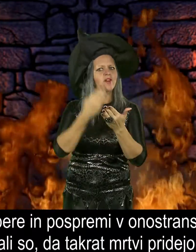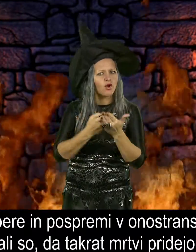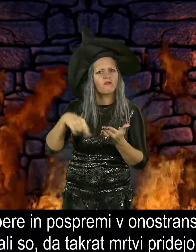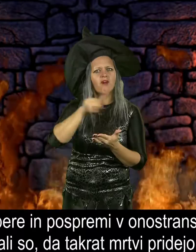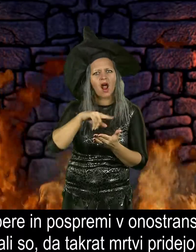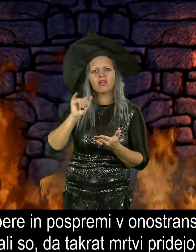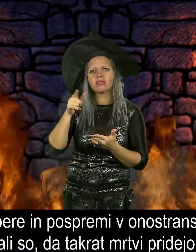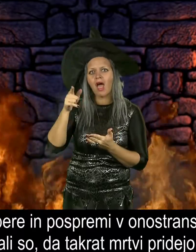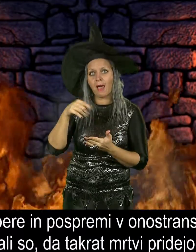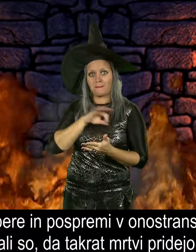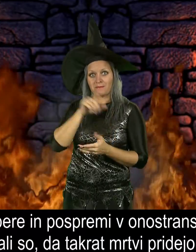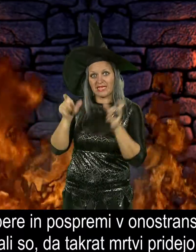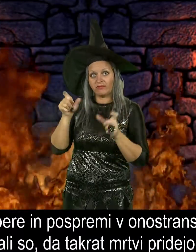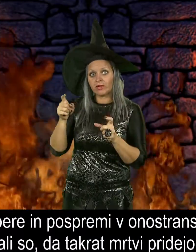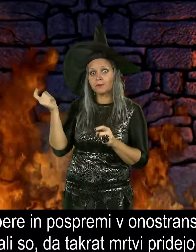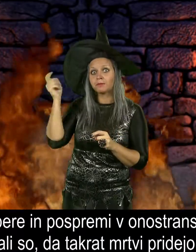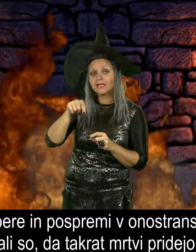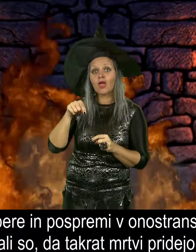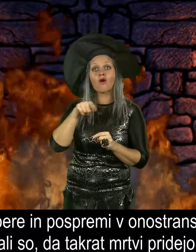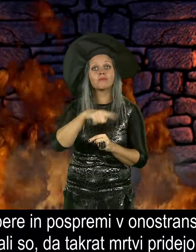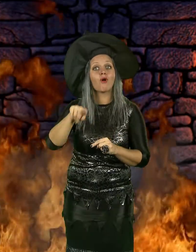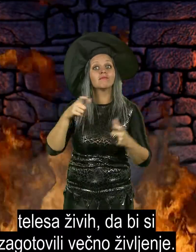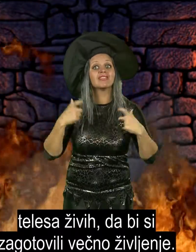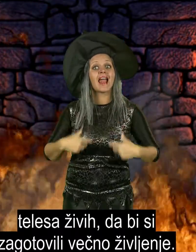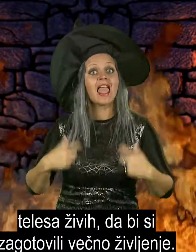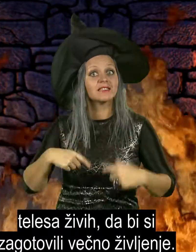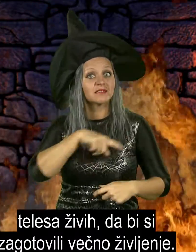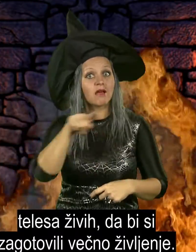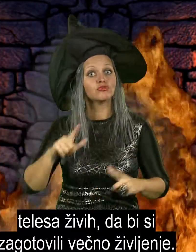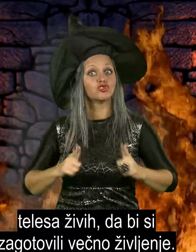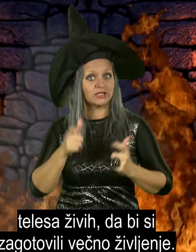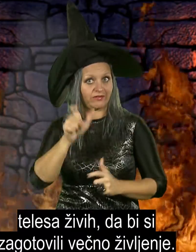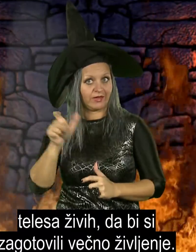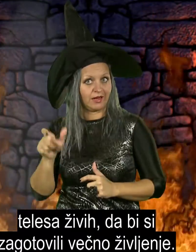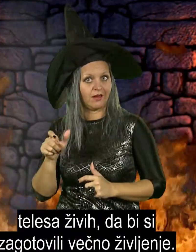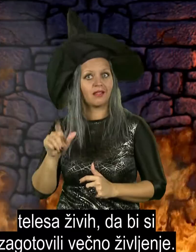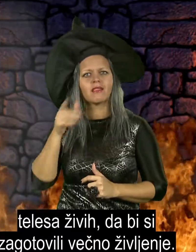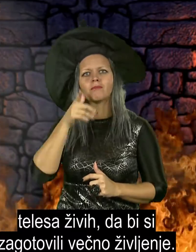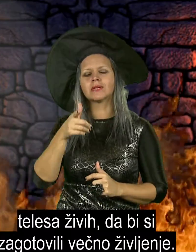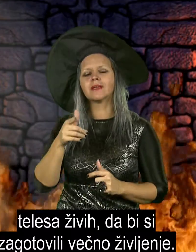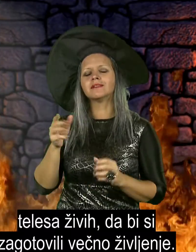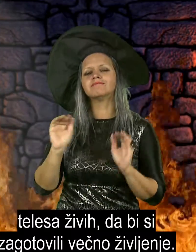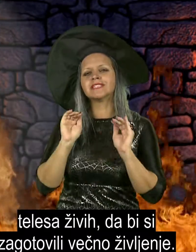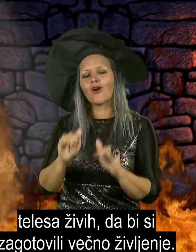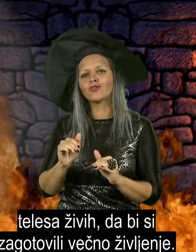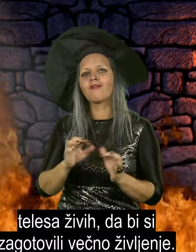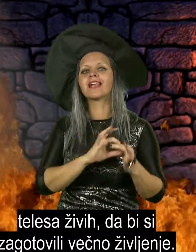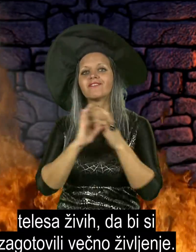Verovali so, da takrat mrtvi pridejo po telesa živih, da bi si zagotovili večno življenje.